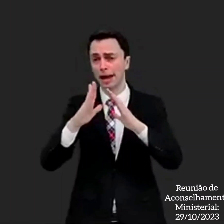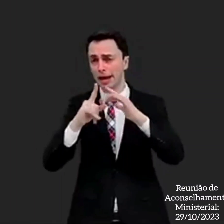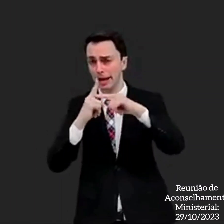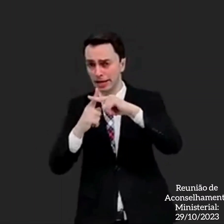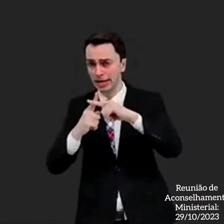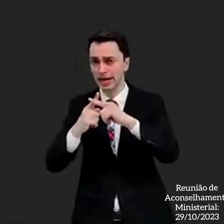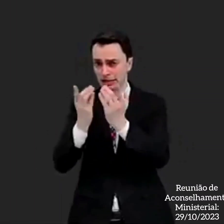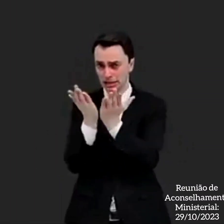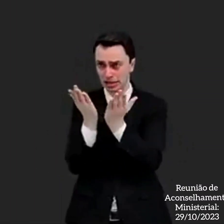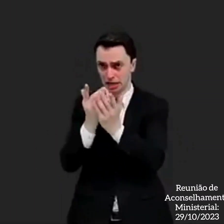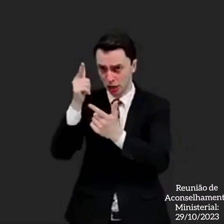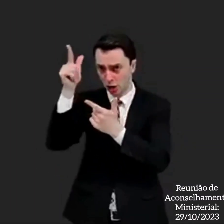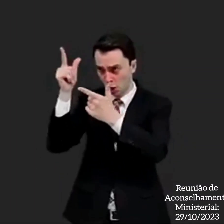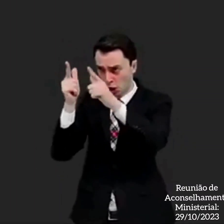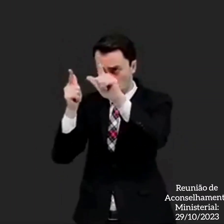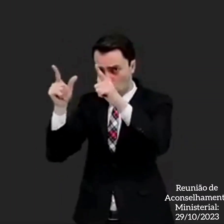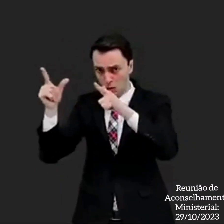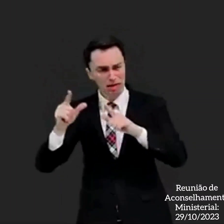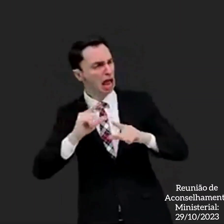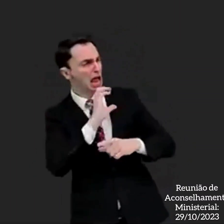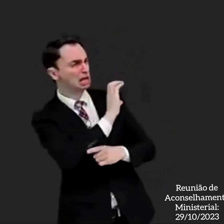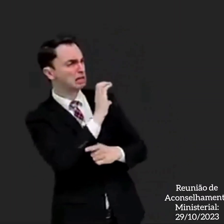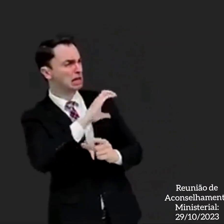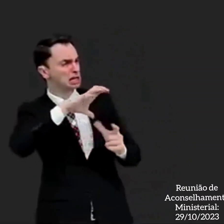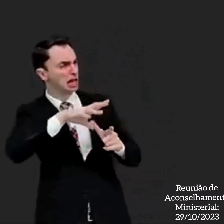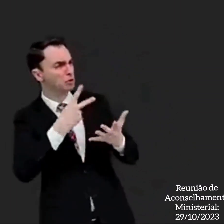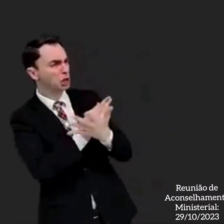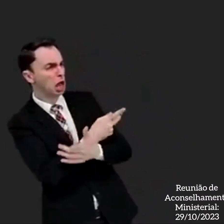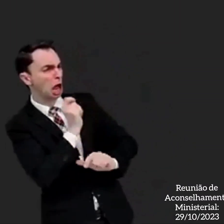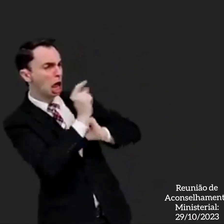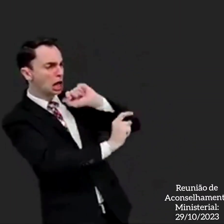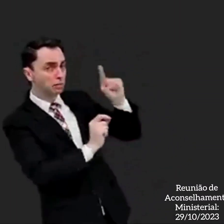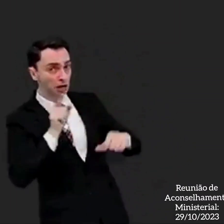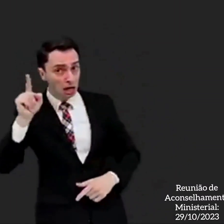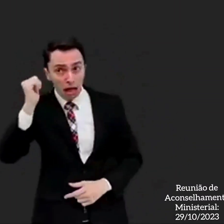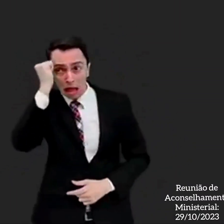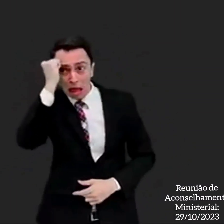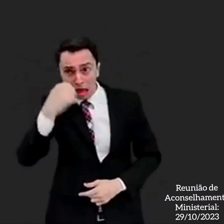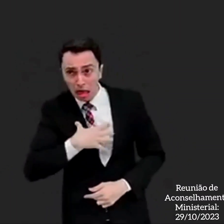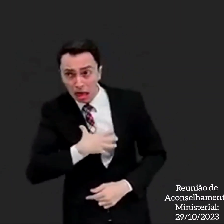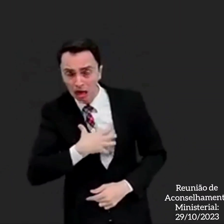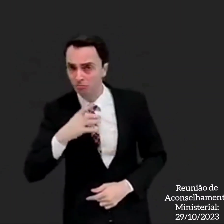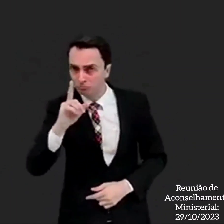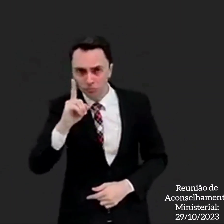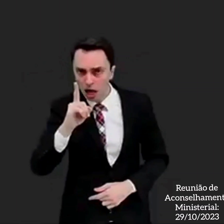cristãs que nos infamam publicamente, sem remorso,